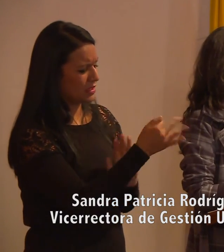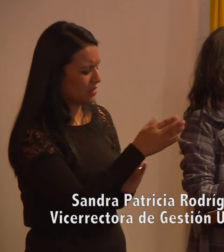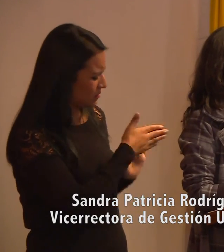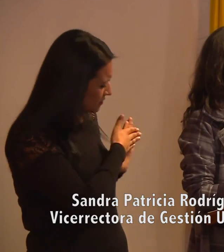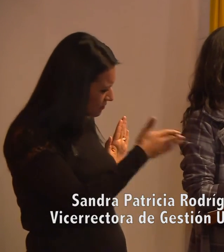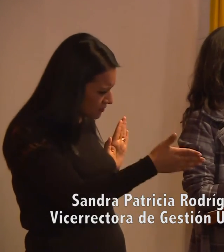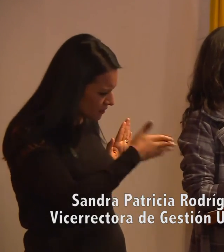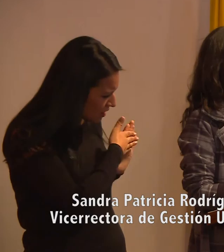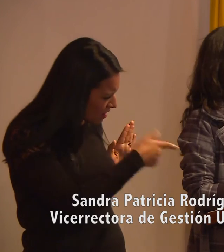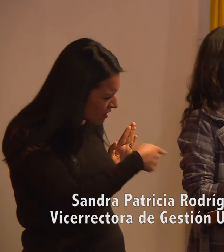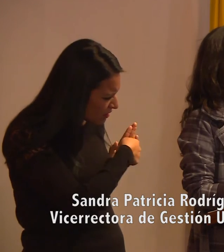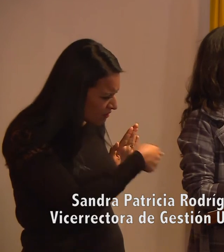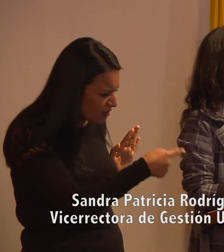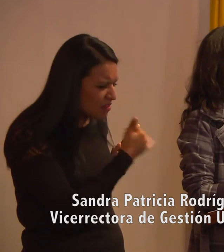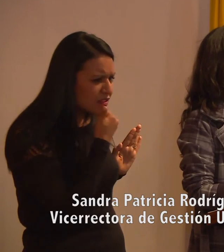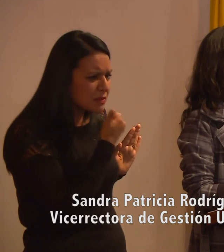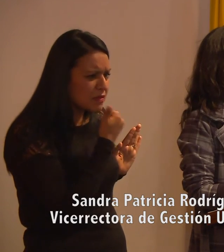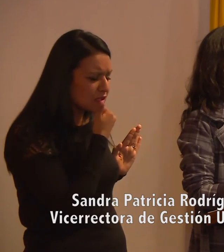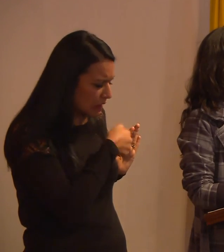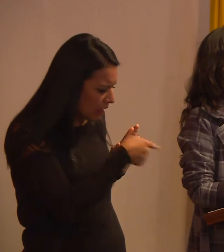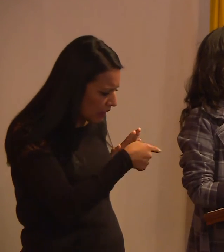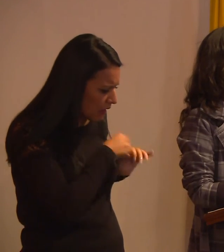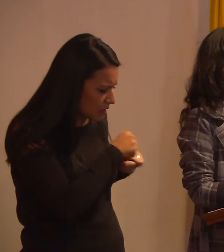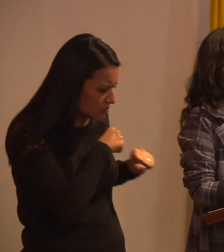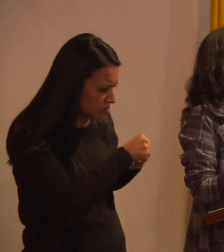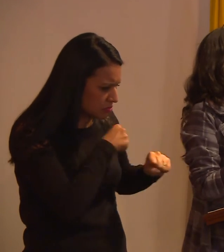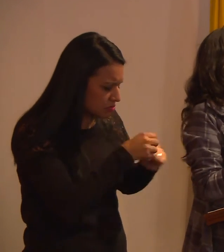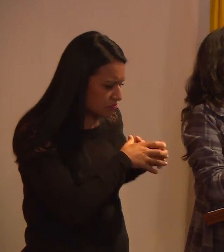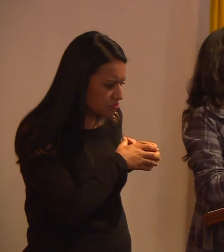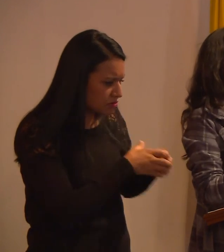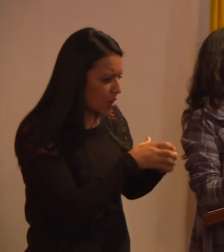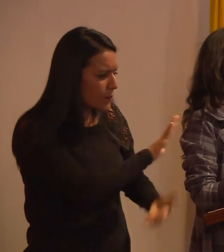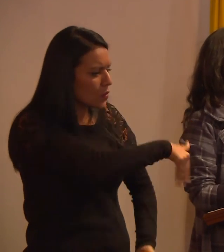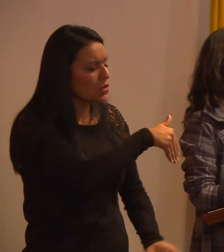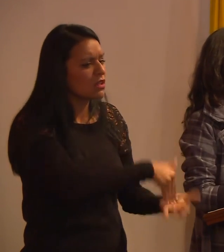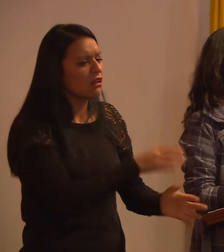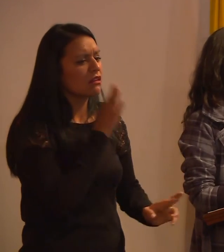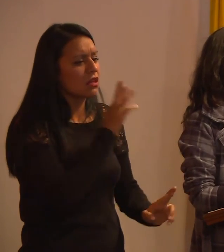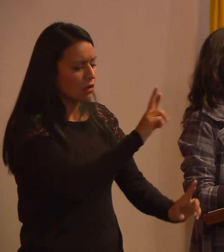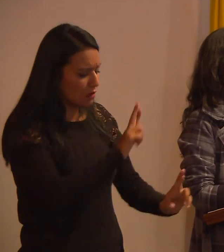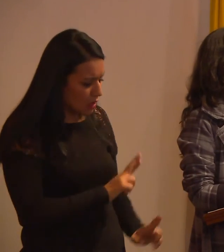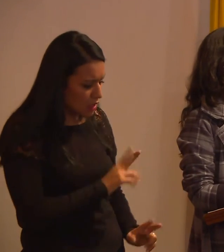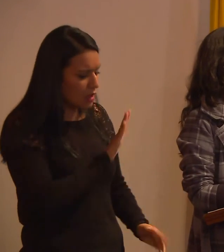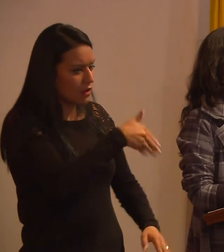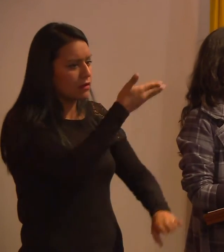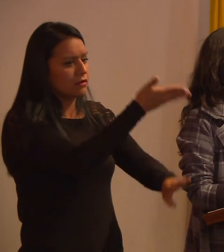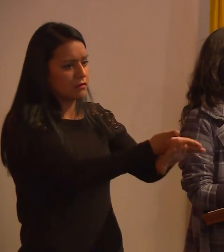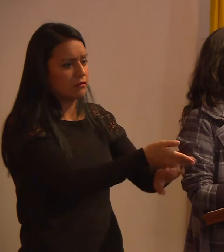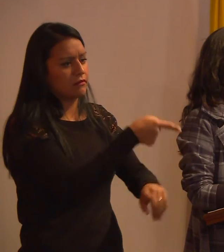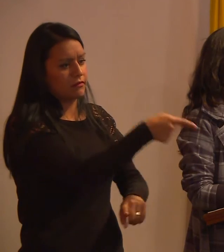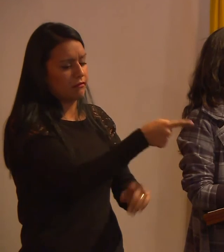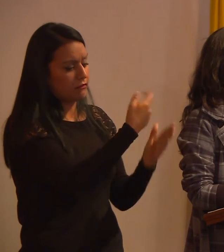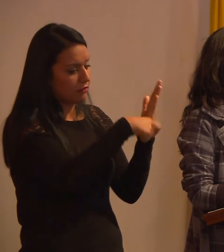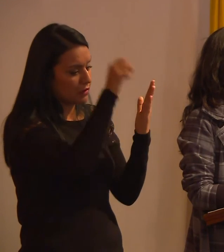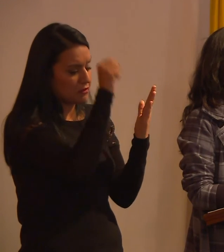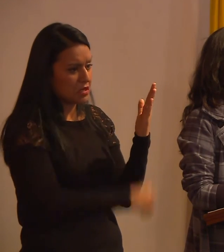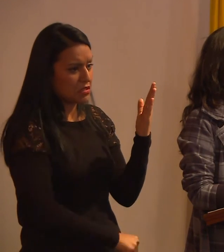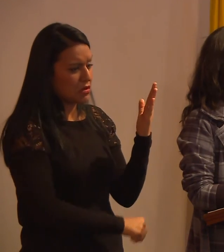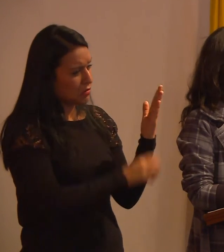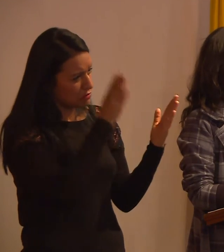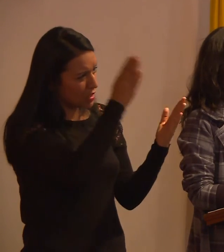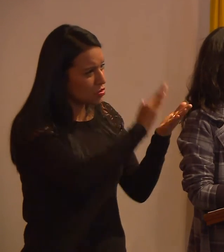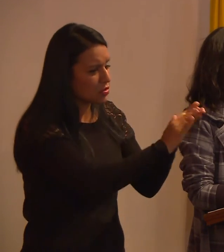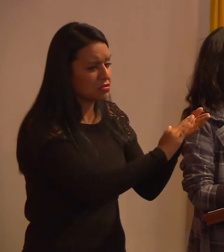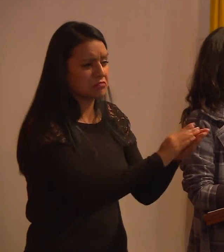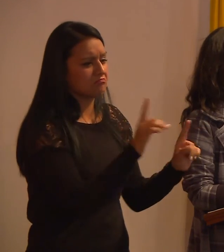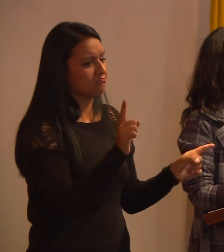2014, que empiezan a ocurrir estas movilizaciones en relación con la posición de quienes hoy plantean que la acreditación no es la vía. Yo